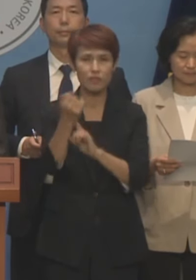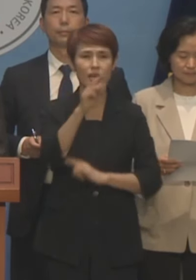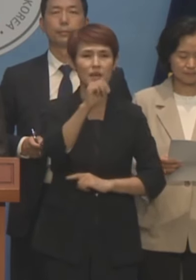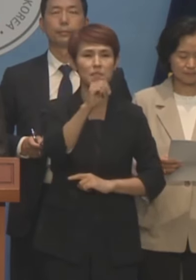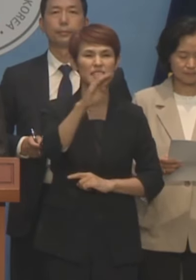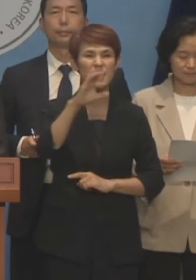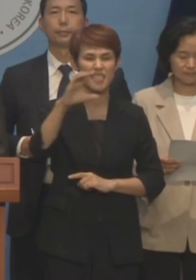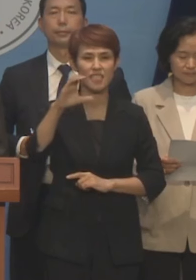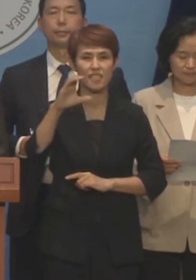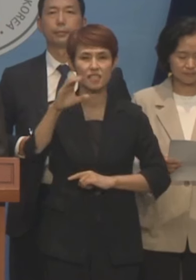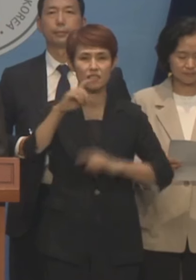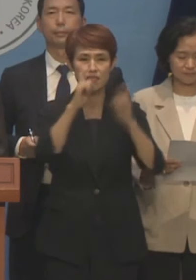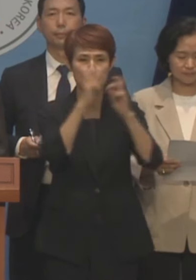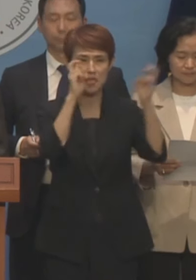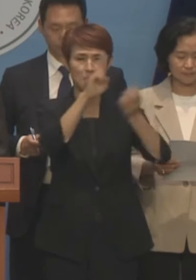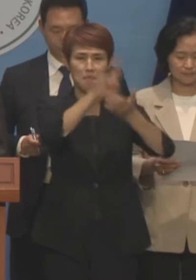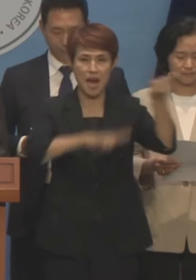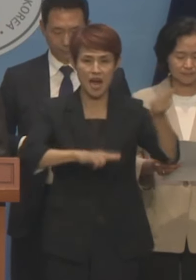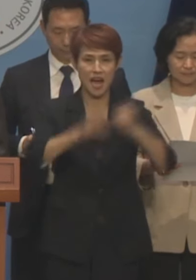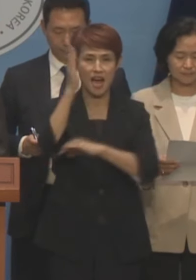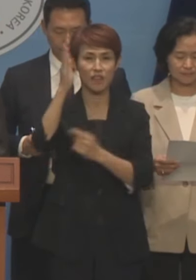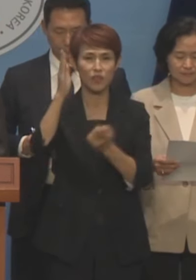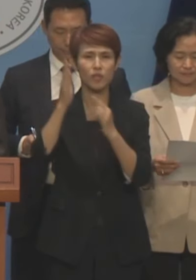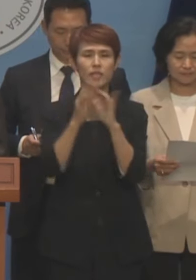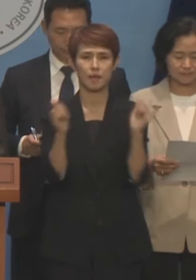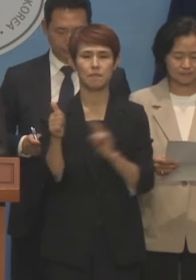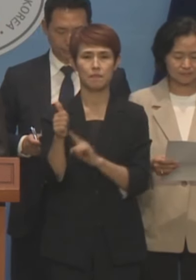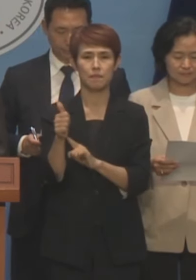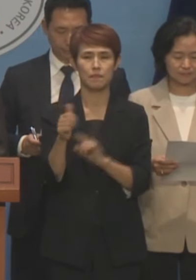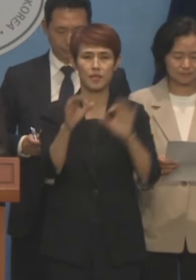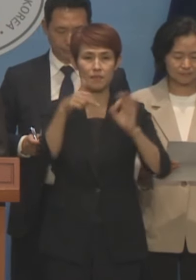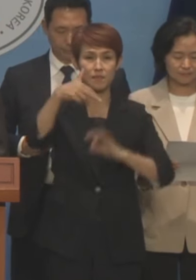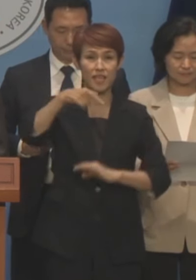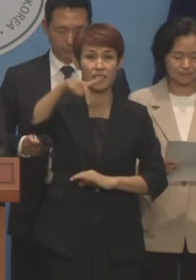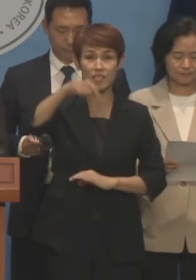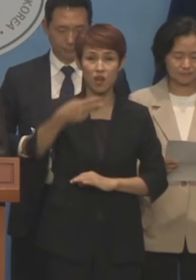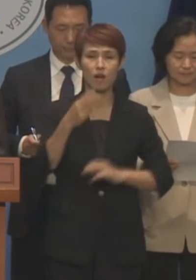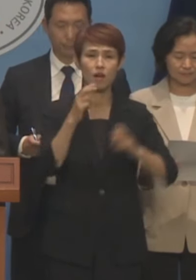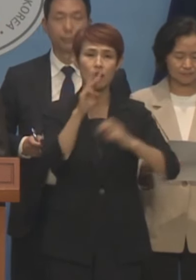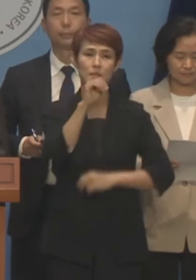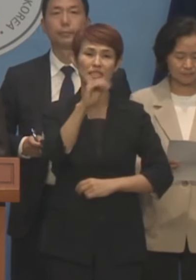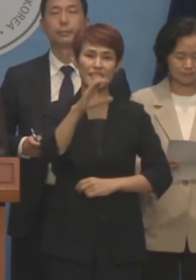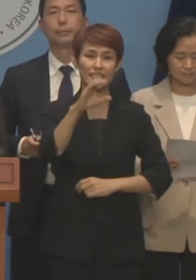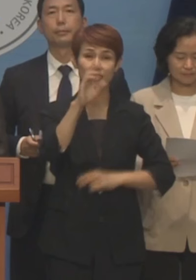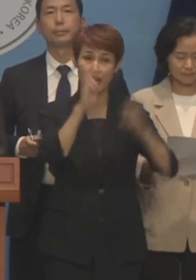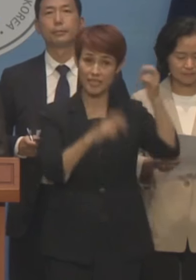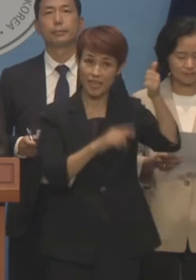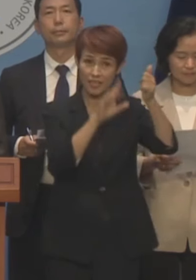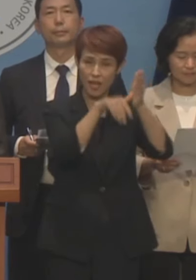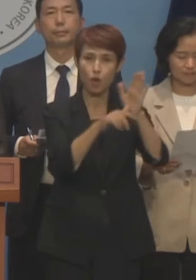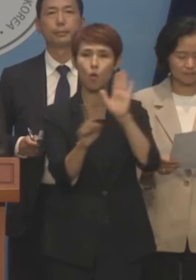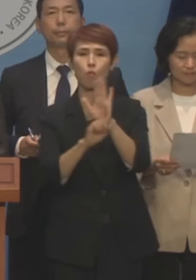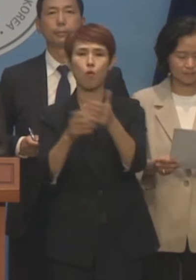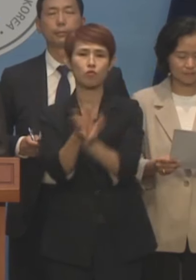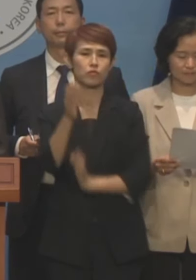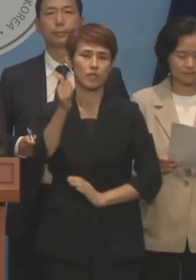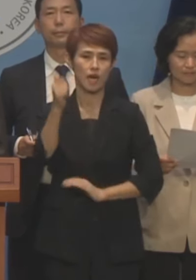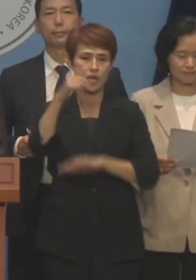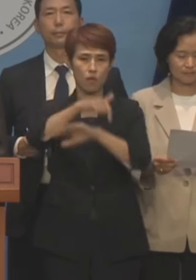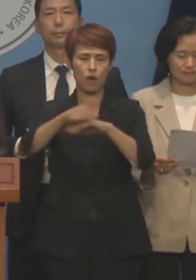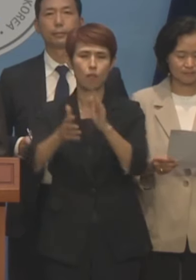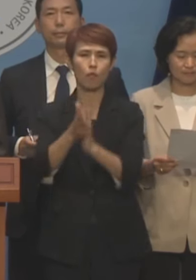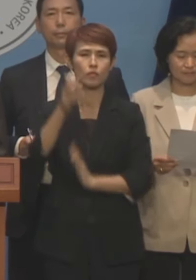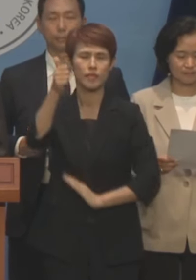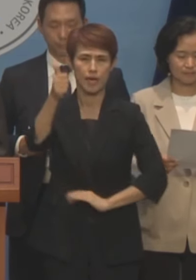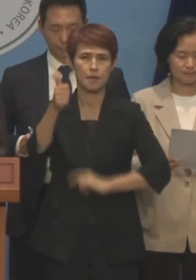민영화를 논의한 당사자로 전 김재철 MBC 사장 시절 홍보국장, 기획조정본부장